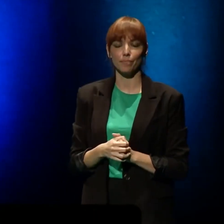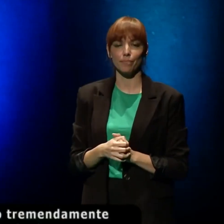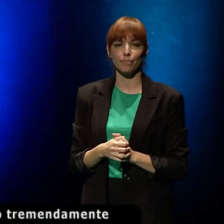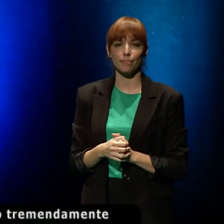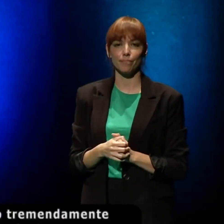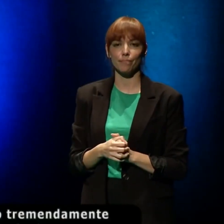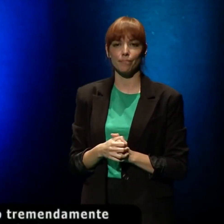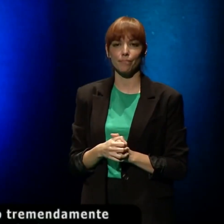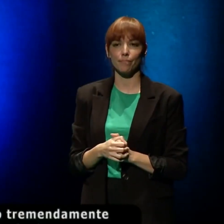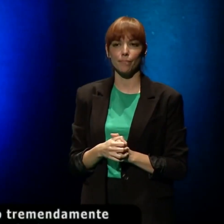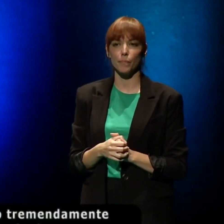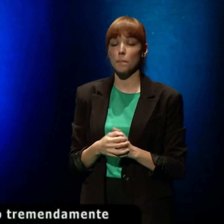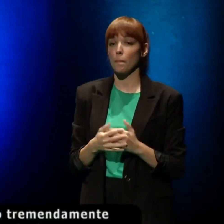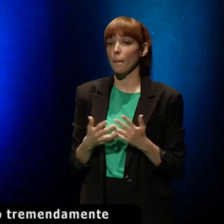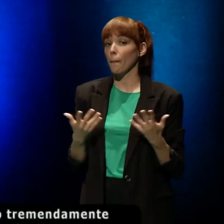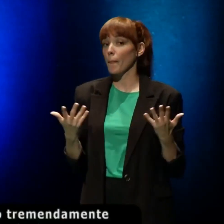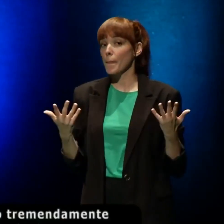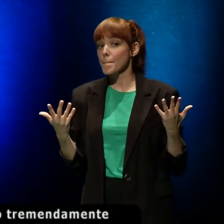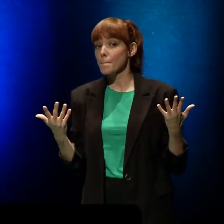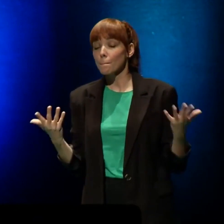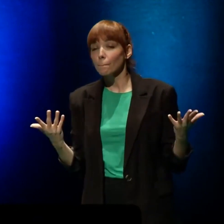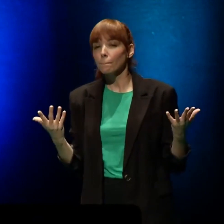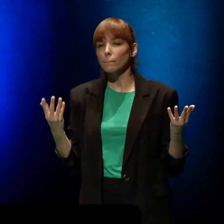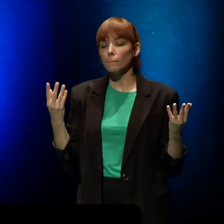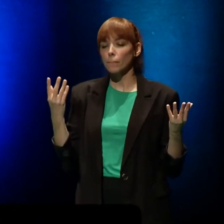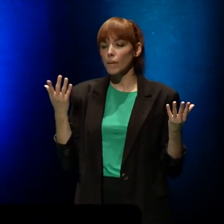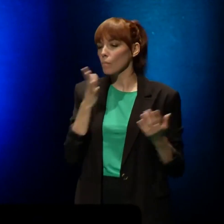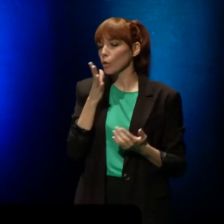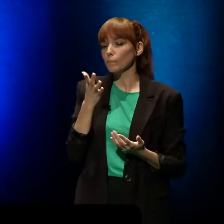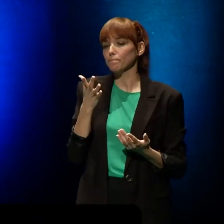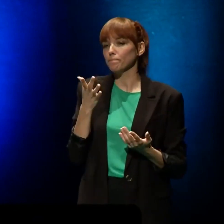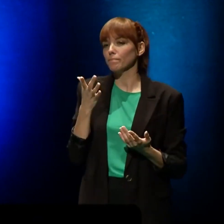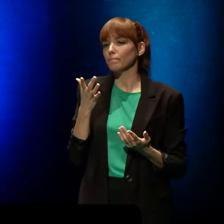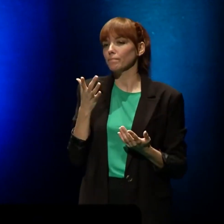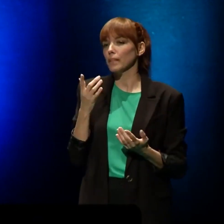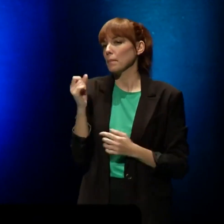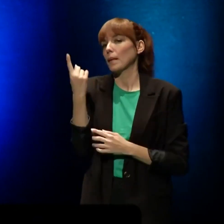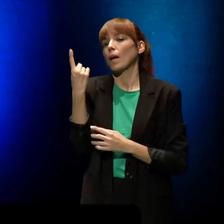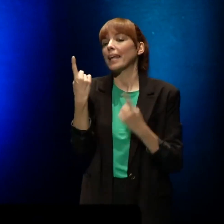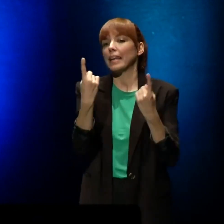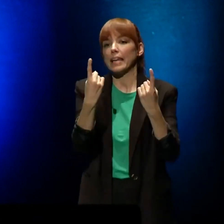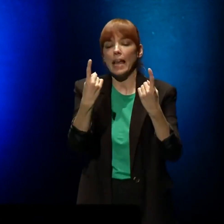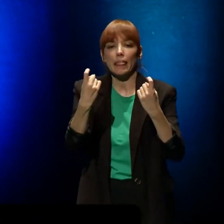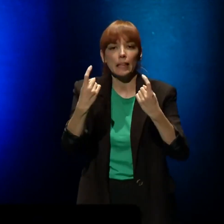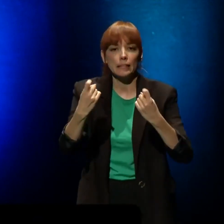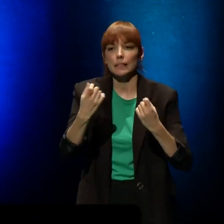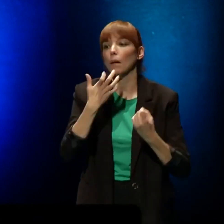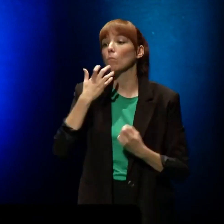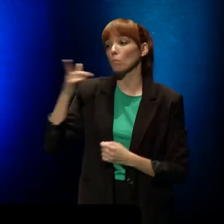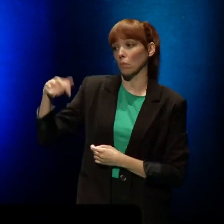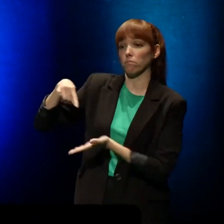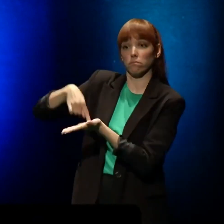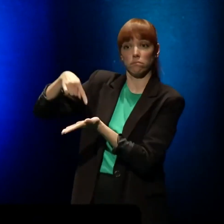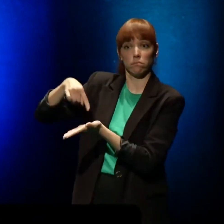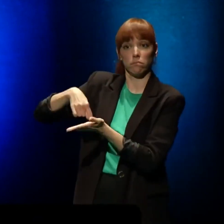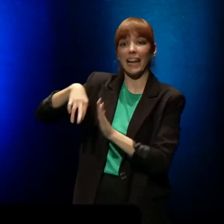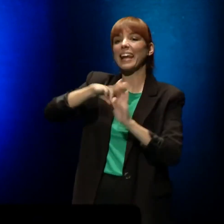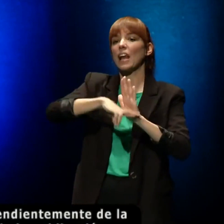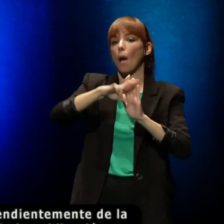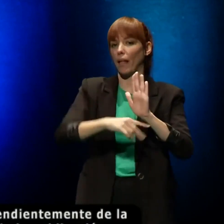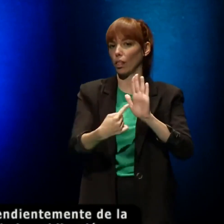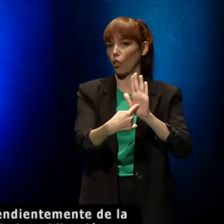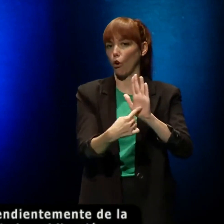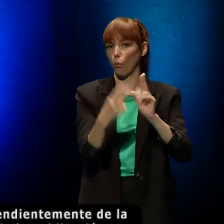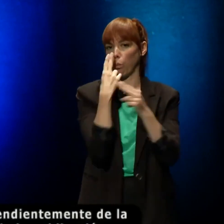Porque independientemente de la necesidad de la publicación del reglamento, que es una